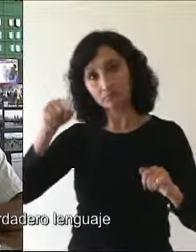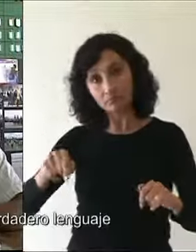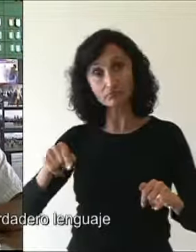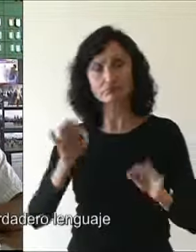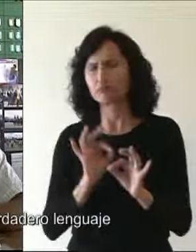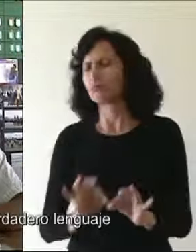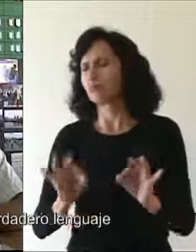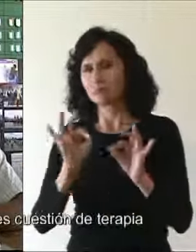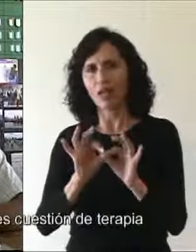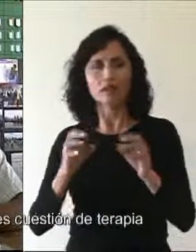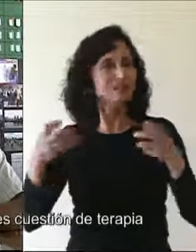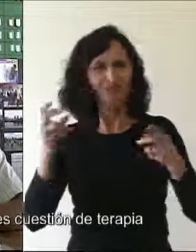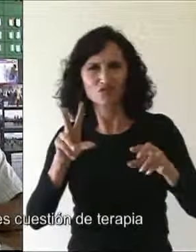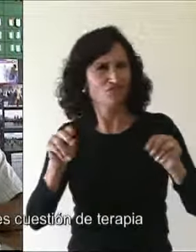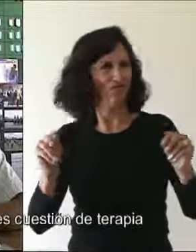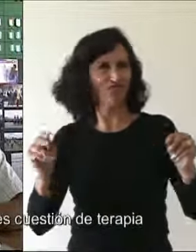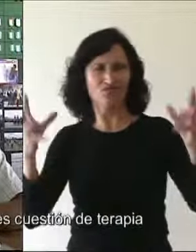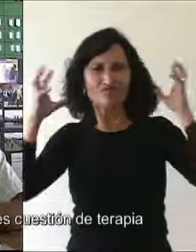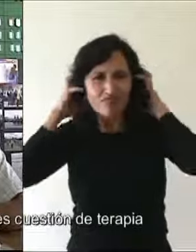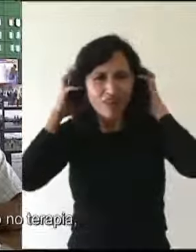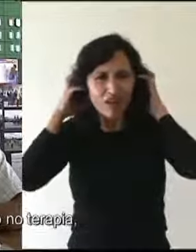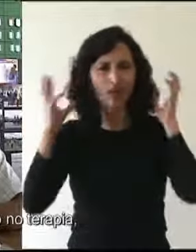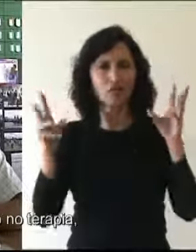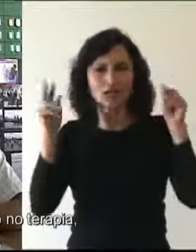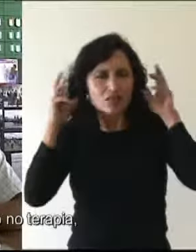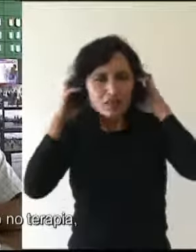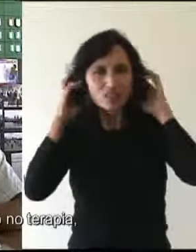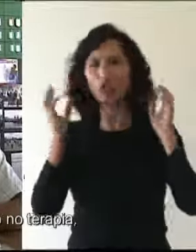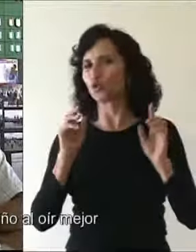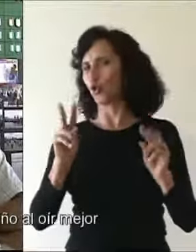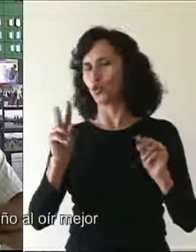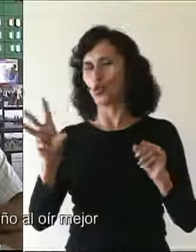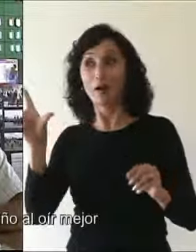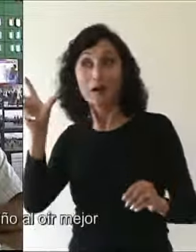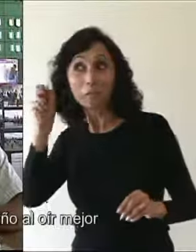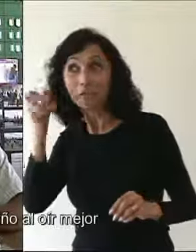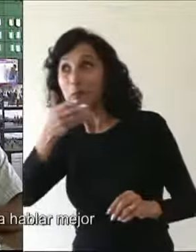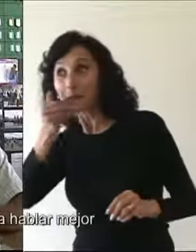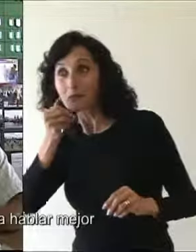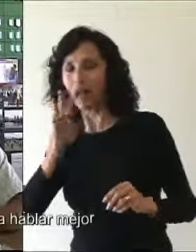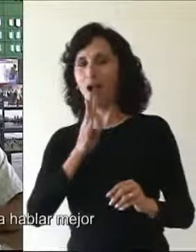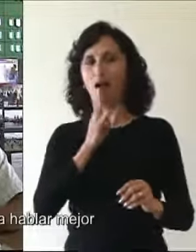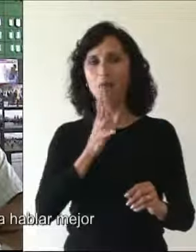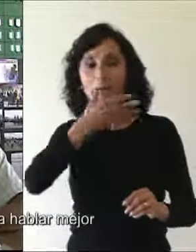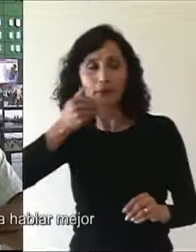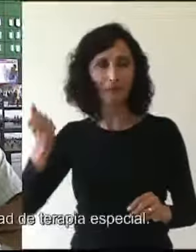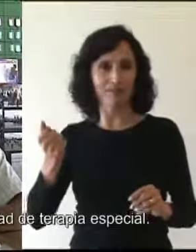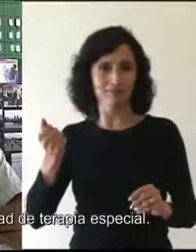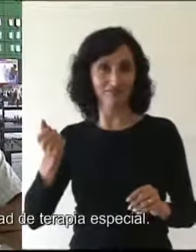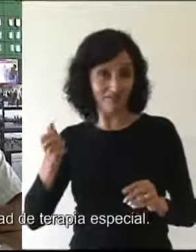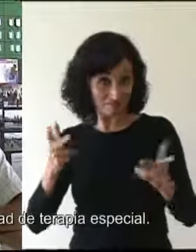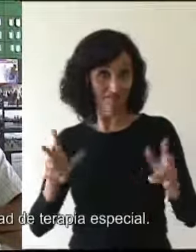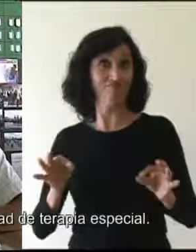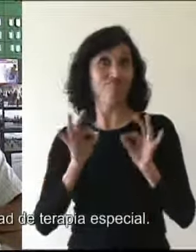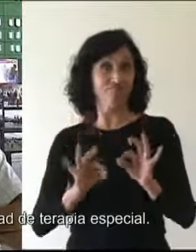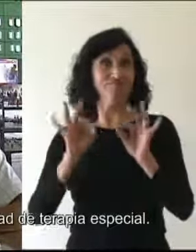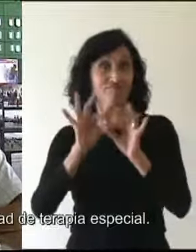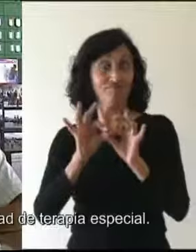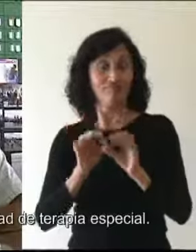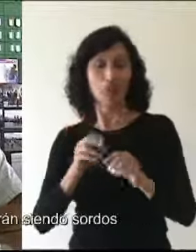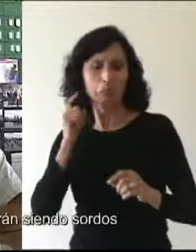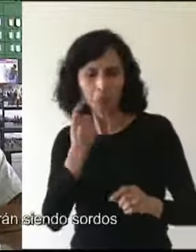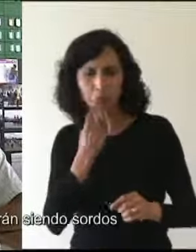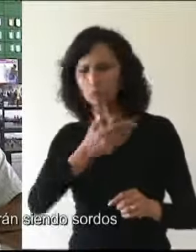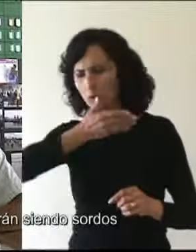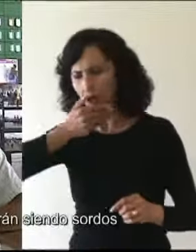señas su verdadero lenguaje. Y aquí no es cuestión de terapia o no terapia. El niño, al oír mejor, va a hablar mejor sin necesidad de terapia